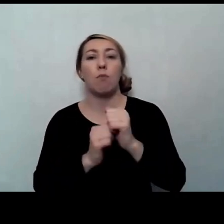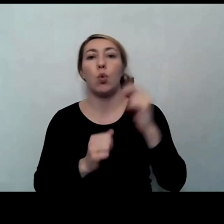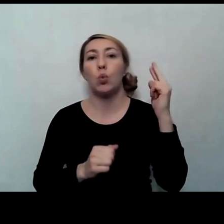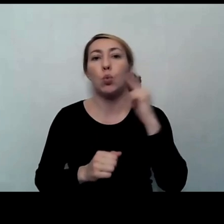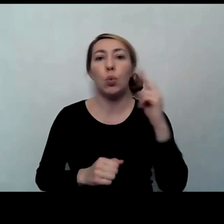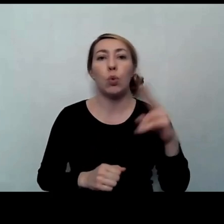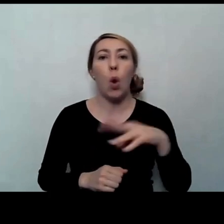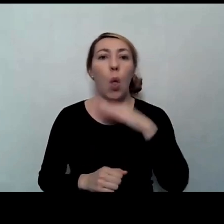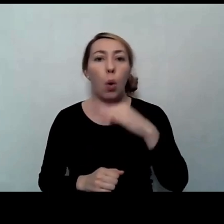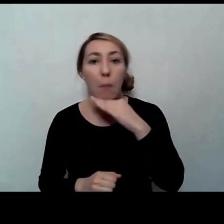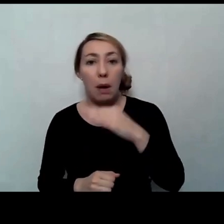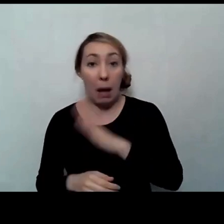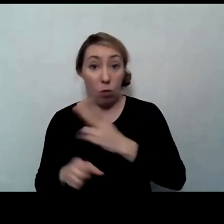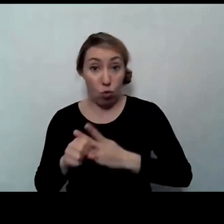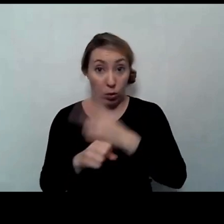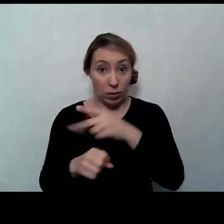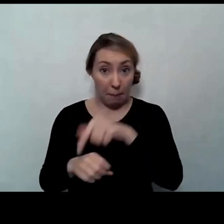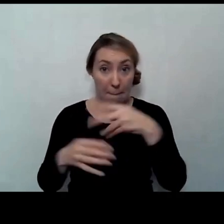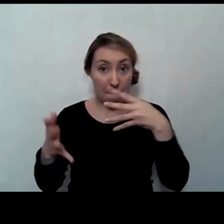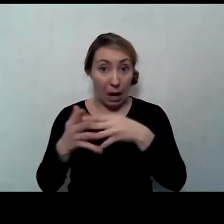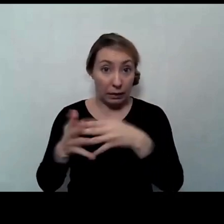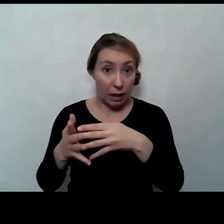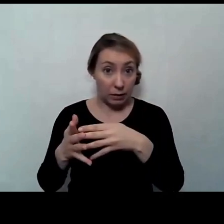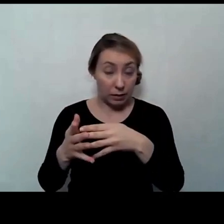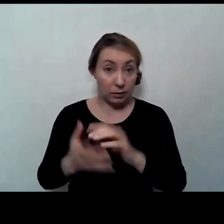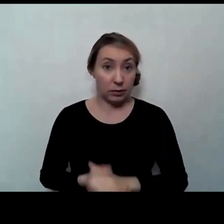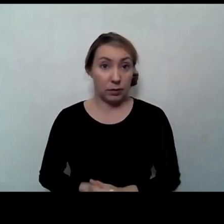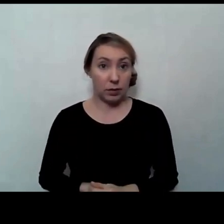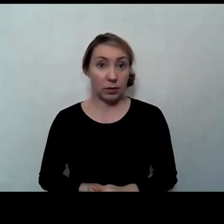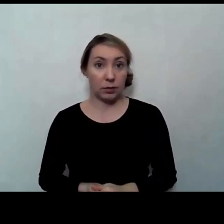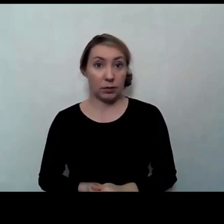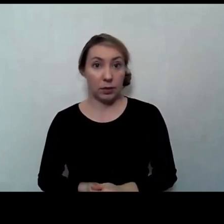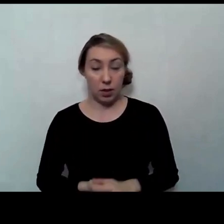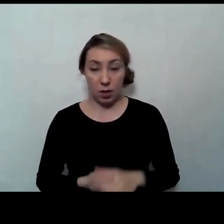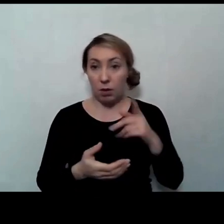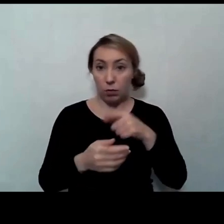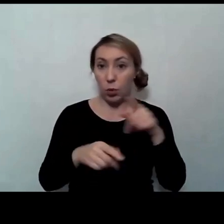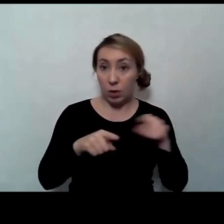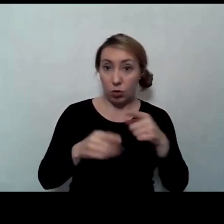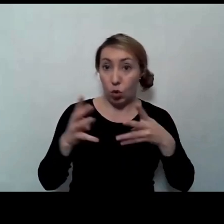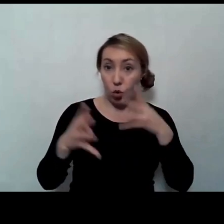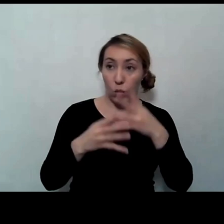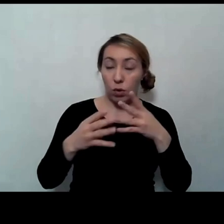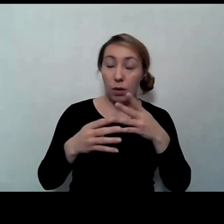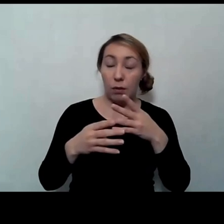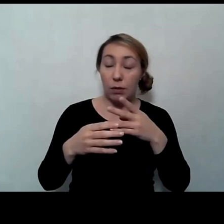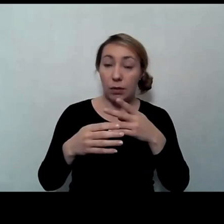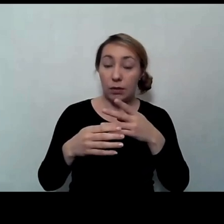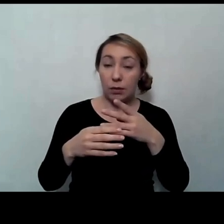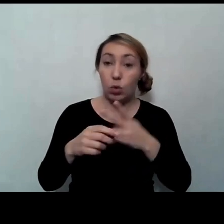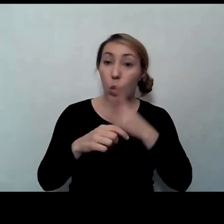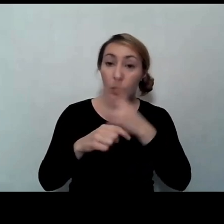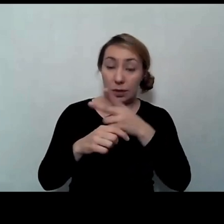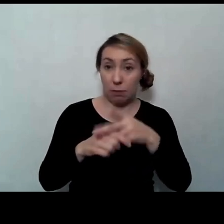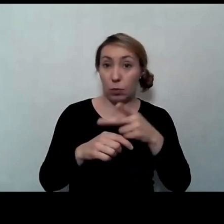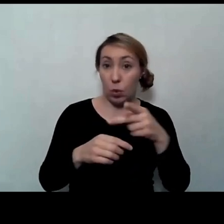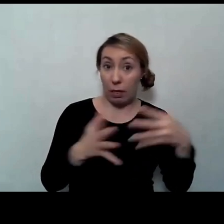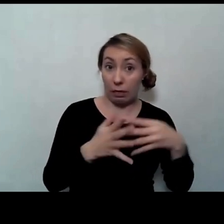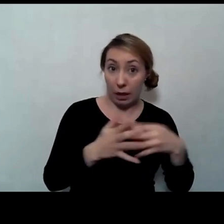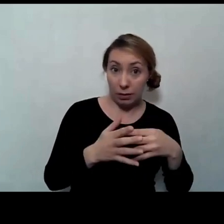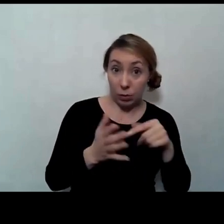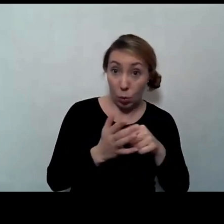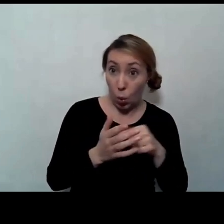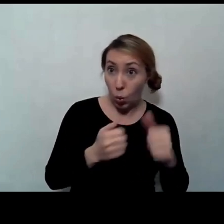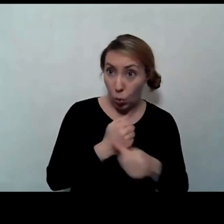mieć dostęp do badania? Podejrzewam, że chodzi o dostęp do testu na platformie. Jeśli nie, pani Małgorzato, to proszę mnie